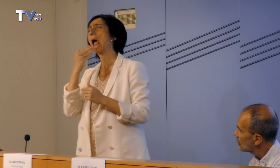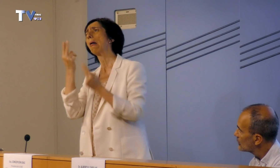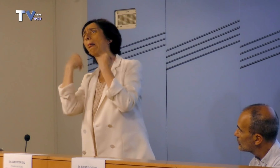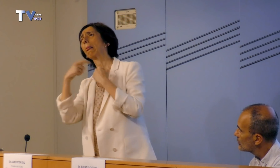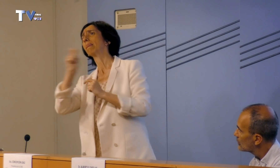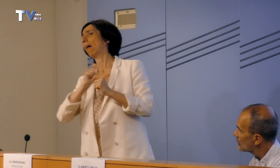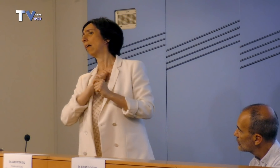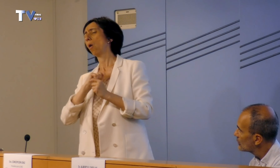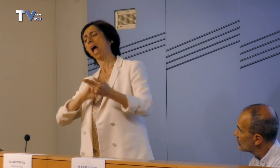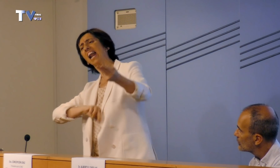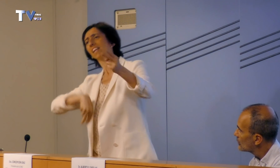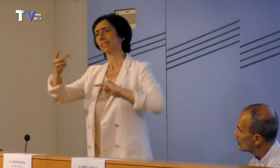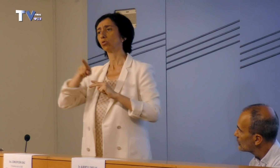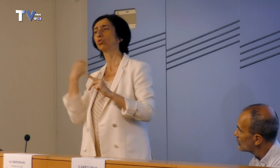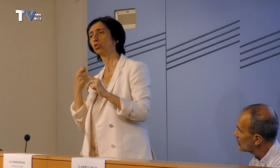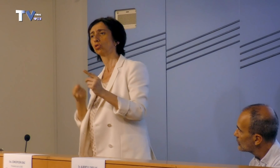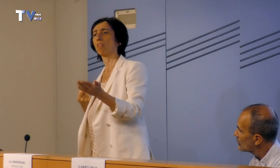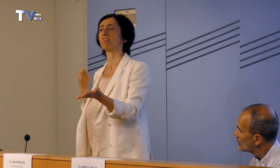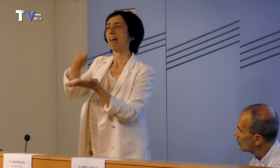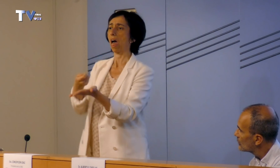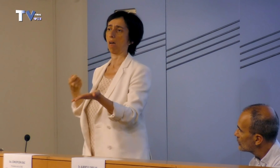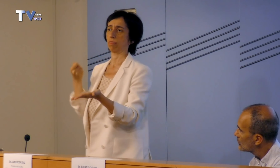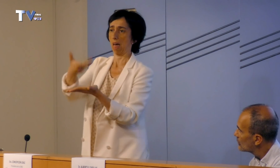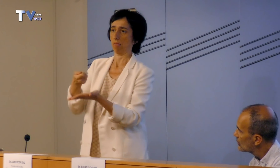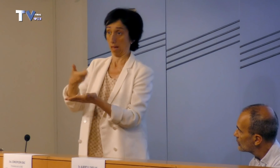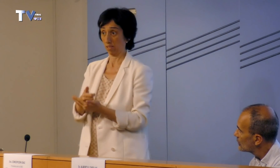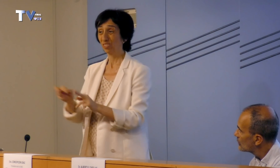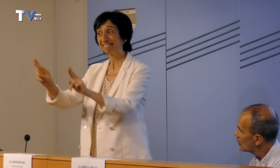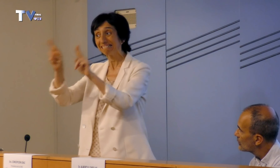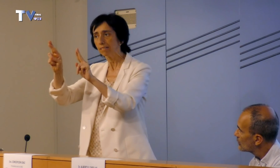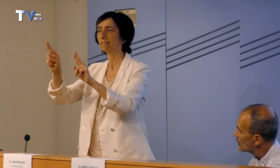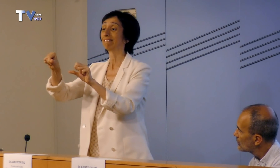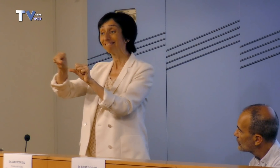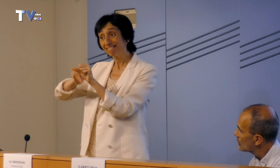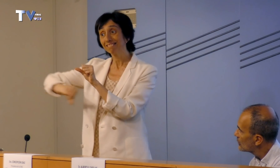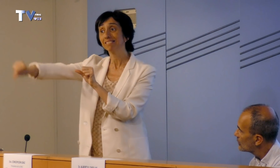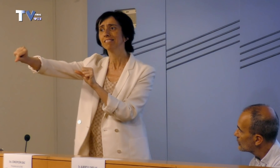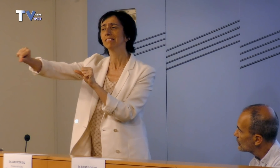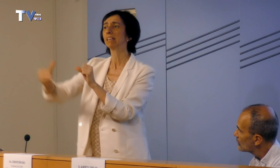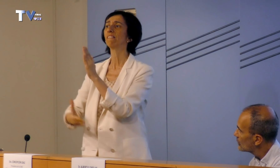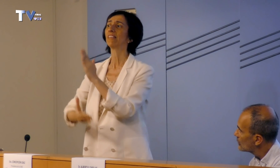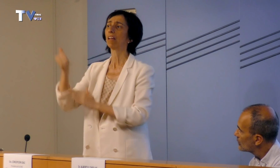tot al llarg de la nostra història. Hem donat eines, consells, i esperem que a